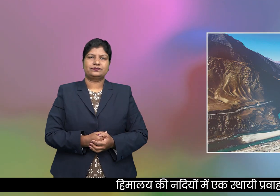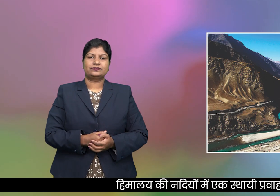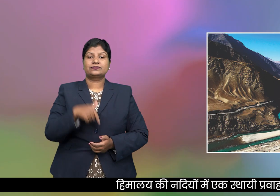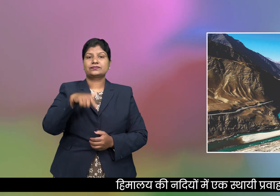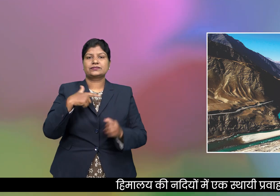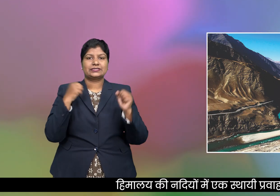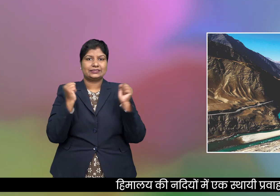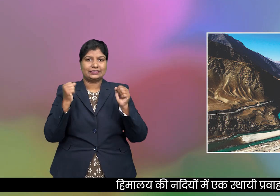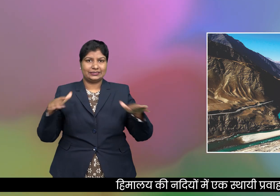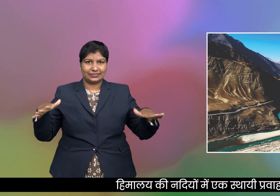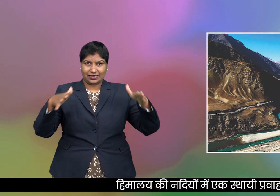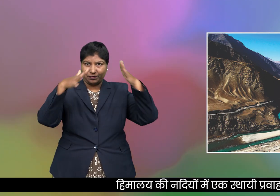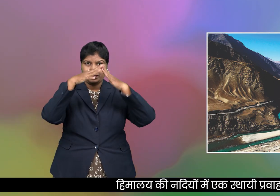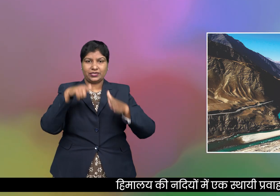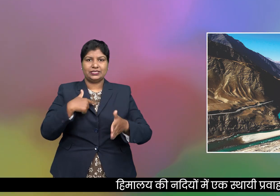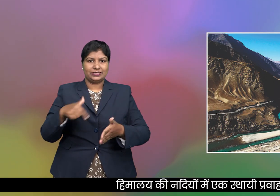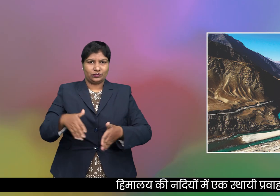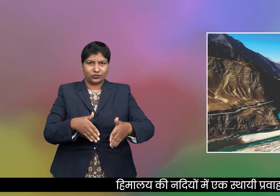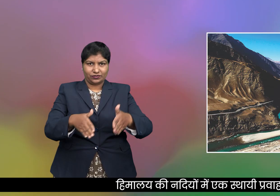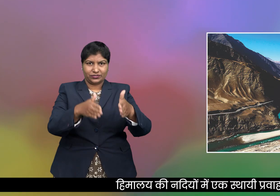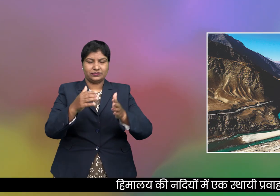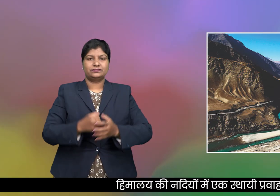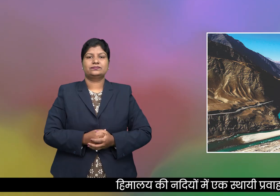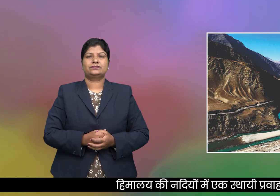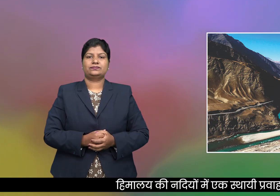हिमालय की नदियों में एक स्थायी प्रवाह होता है,